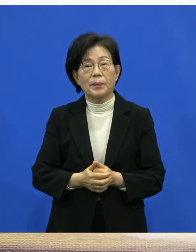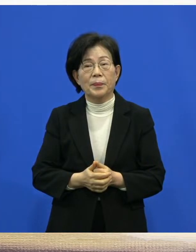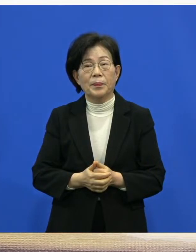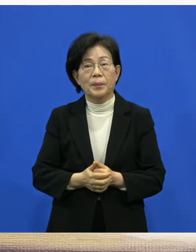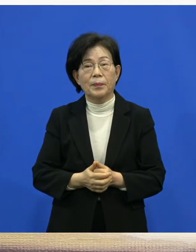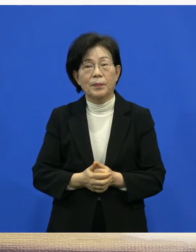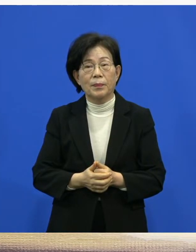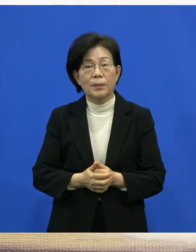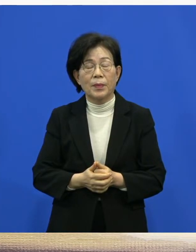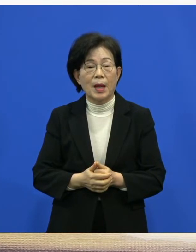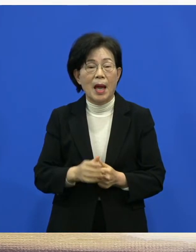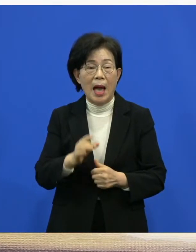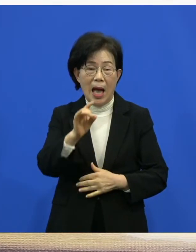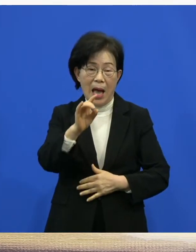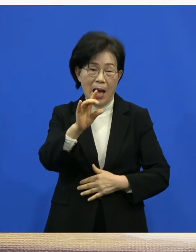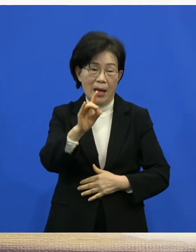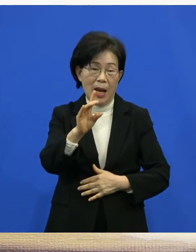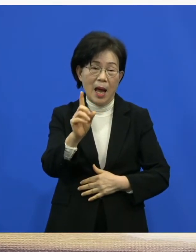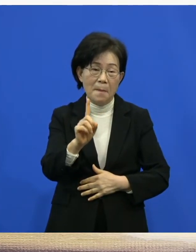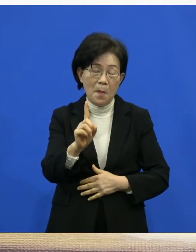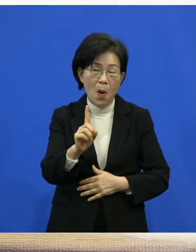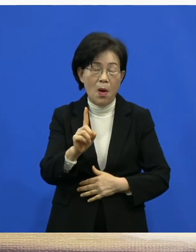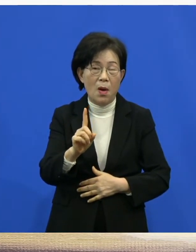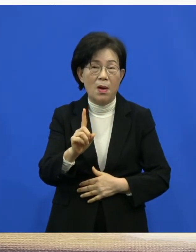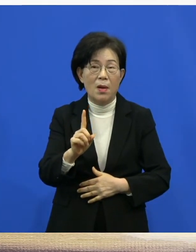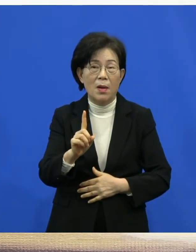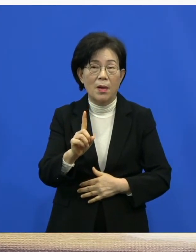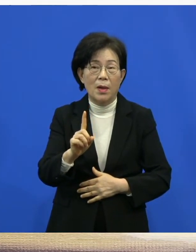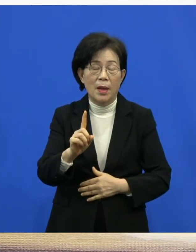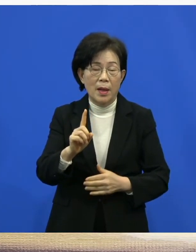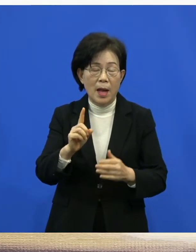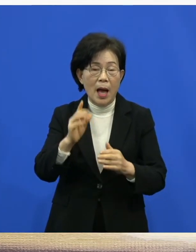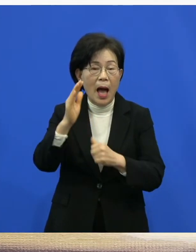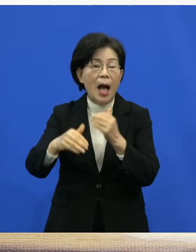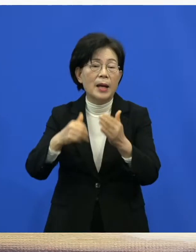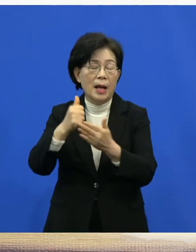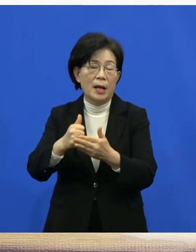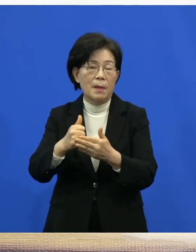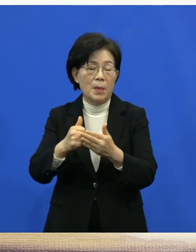그런 약속을 하지 않고 딱 하나요. 내가 너와 함께하겠다.